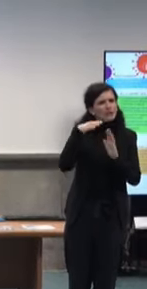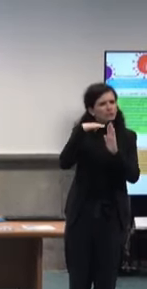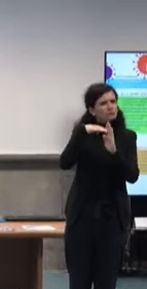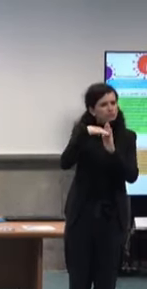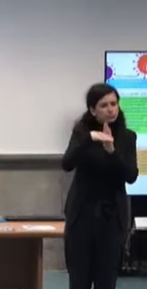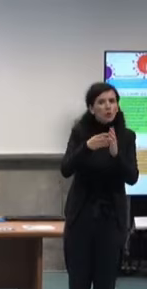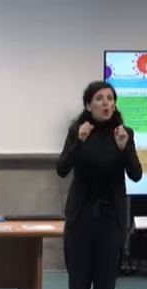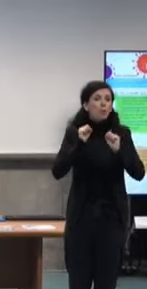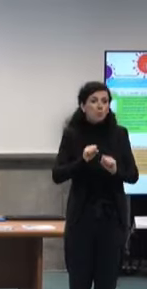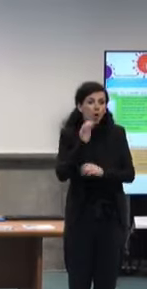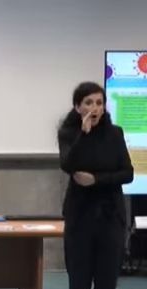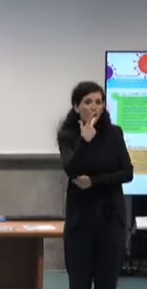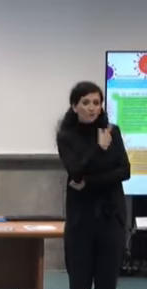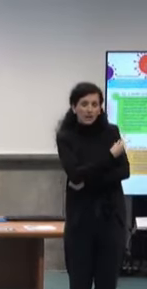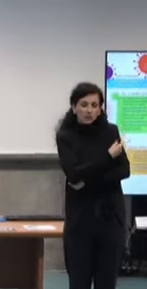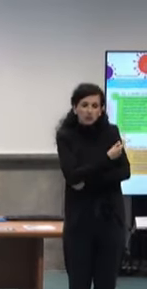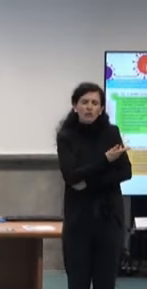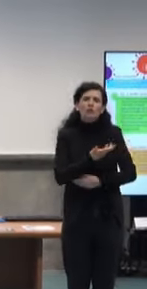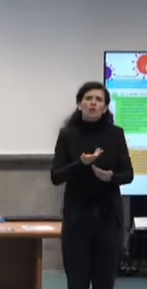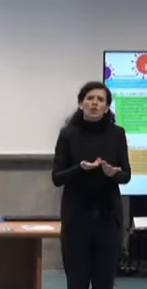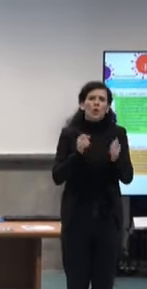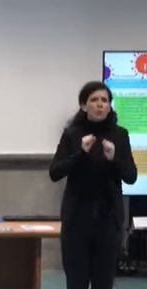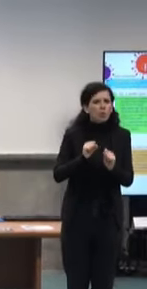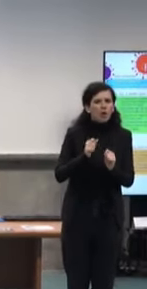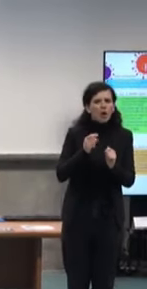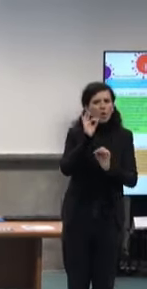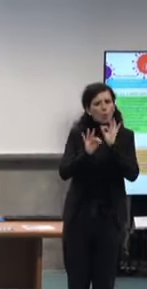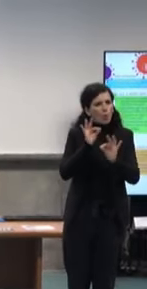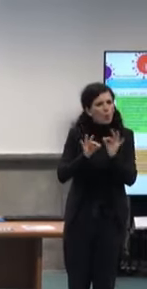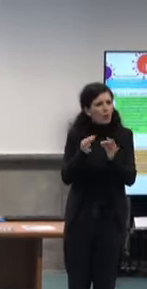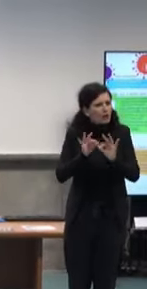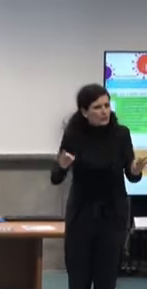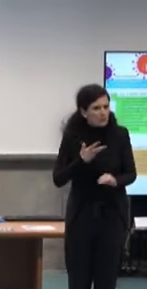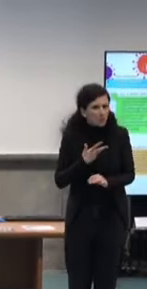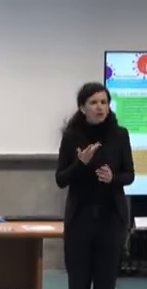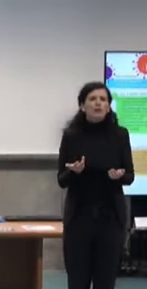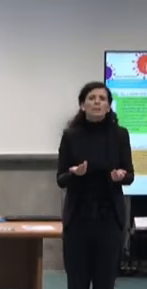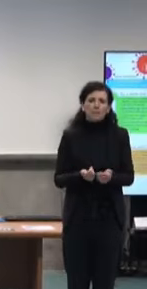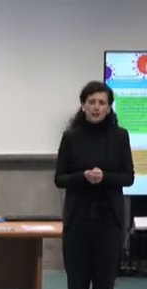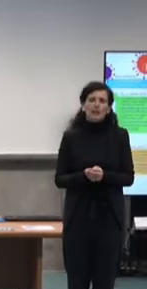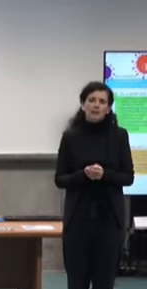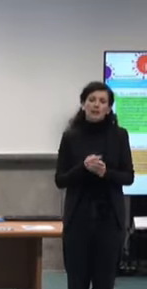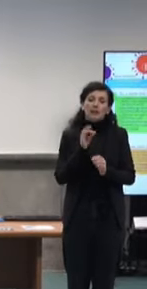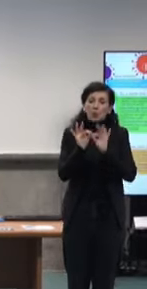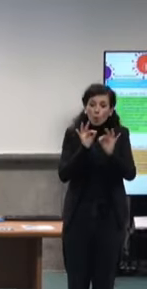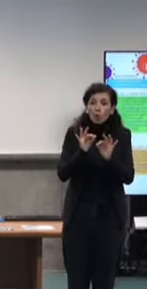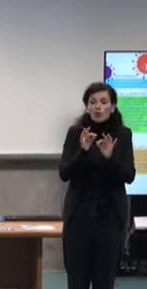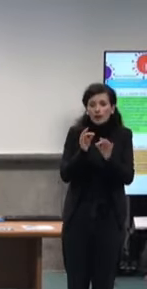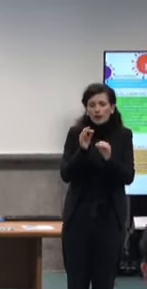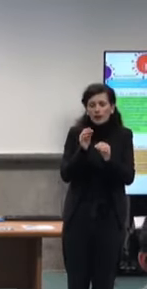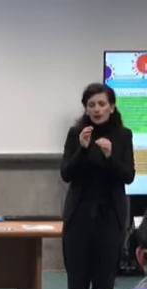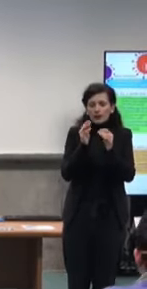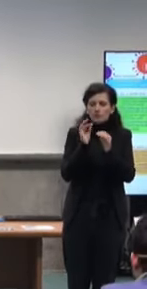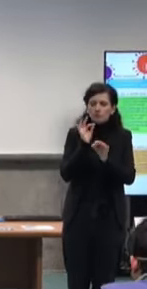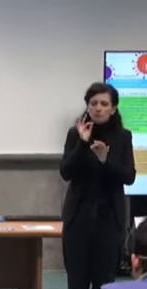forse vaccinare o comunque trovare delle cure contro il coronavirus voi come